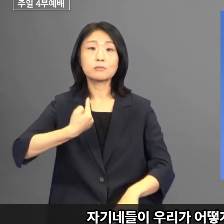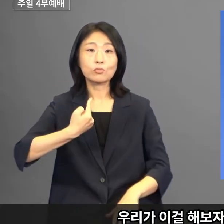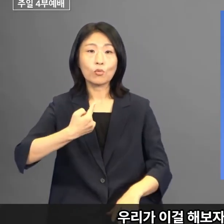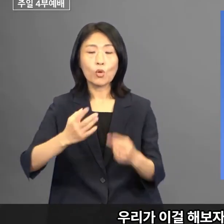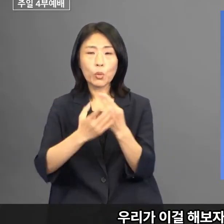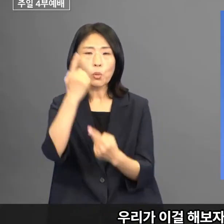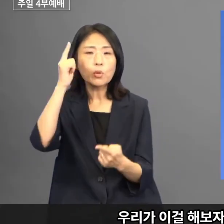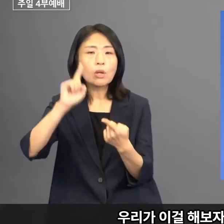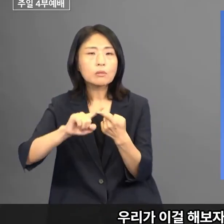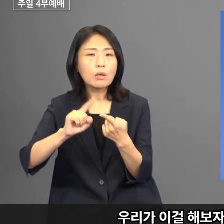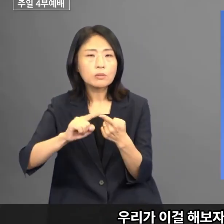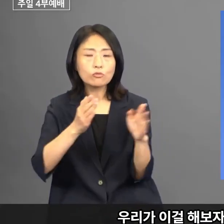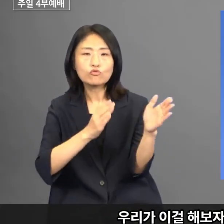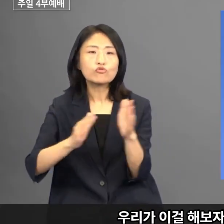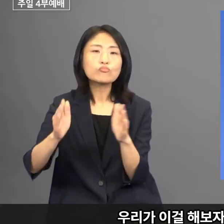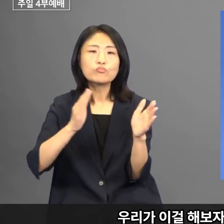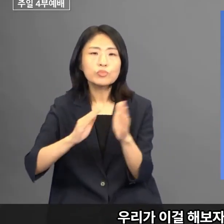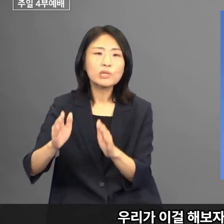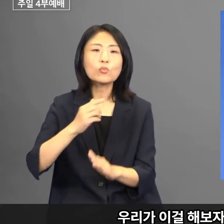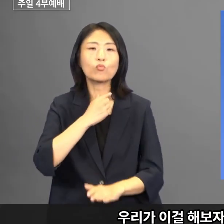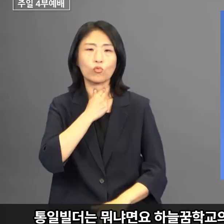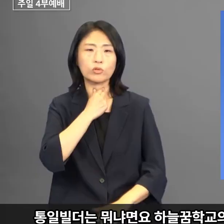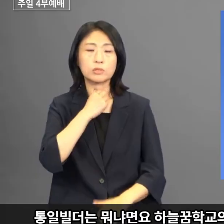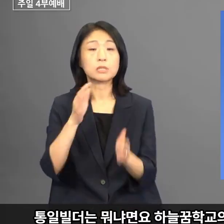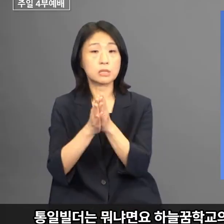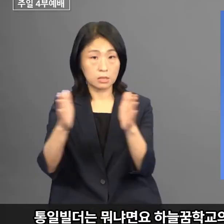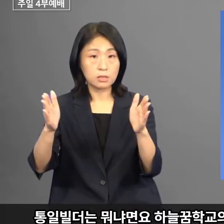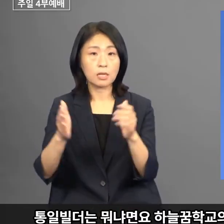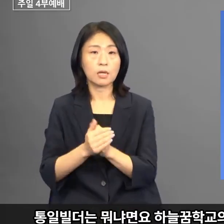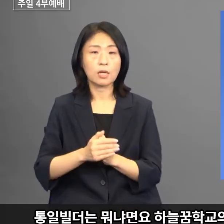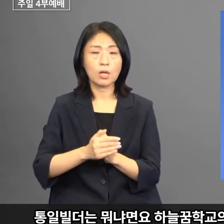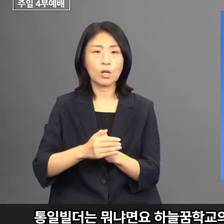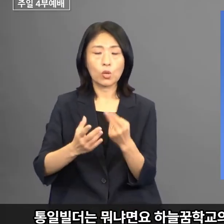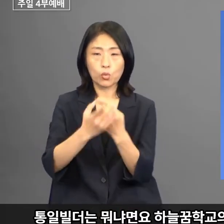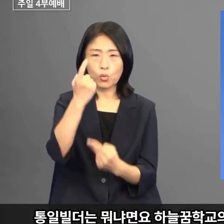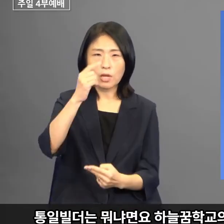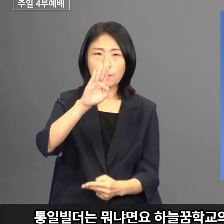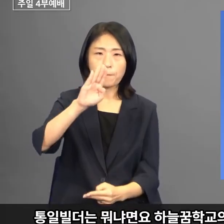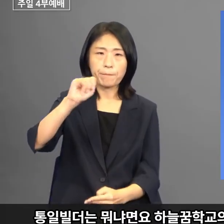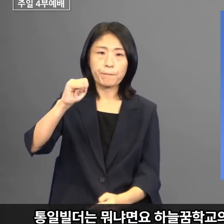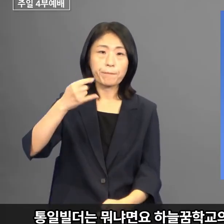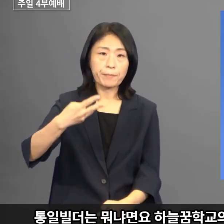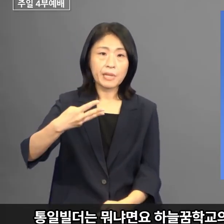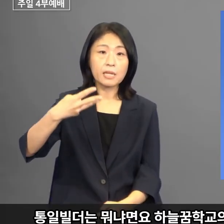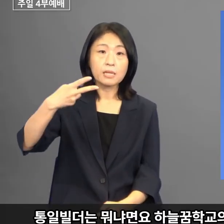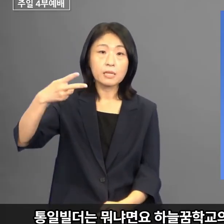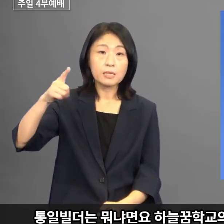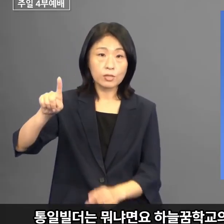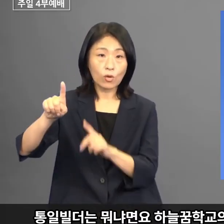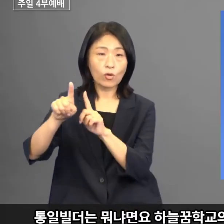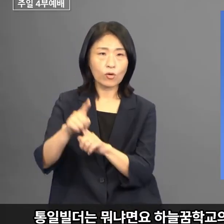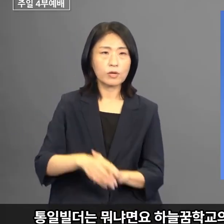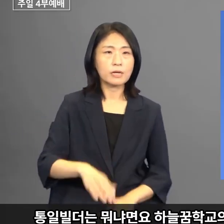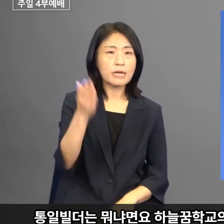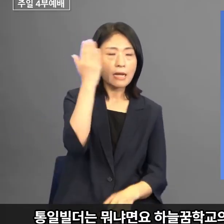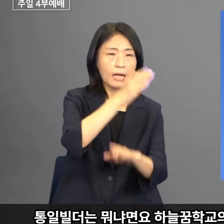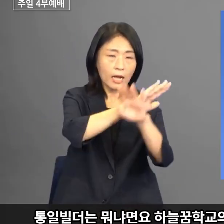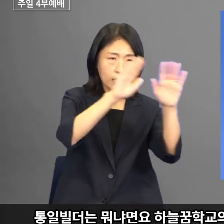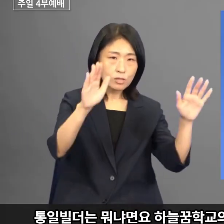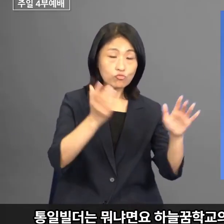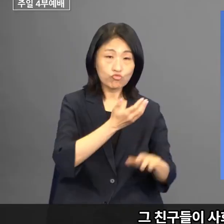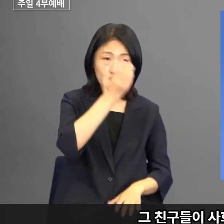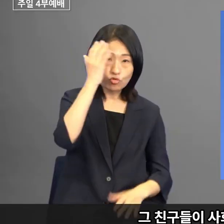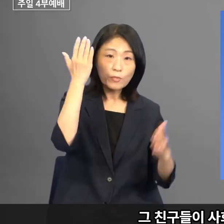있을까? 우리가 이걸 해보자 해가지고 시작된 건데, 통일 빌더는 뭐냐면요, 하늘금학교의 고3 학생들이 이제 졸업을 앞두고